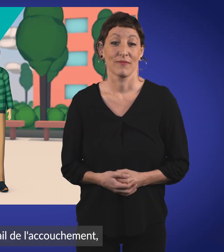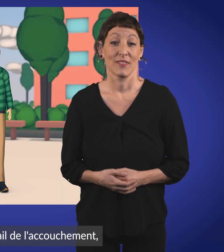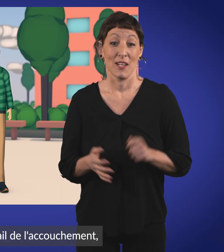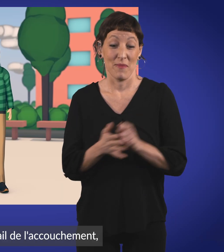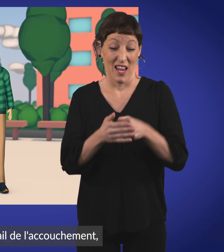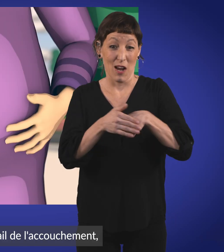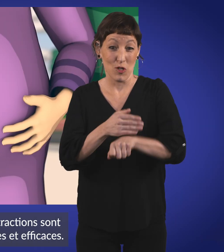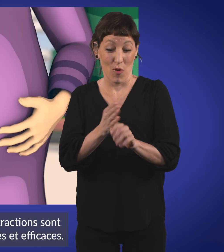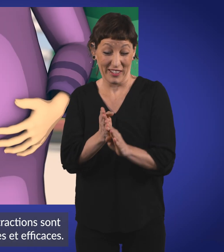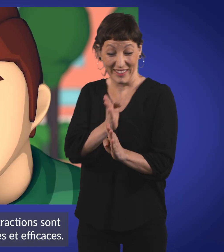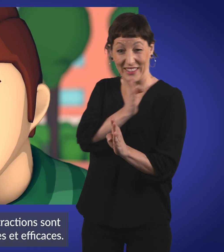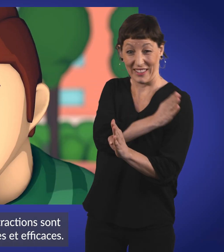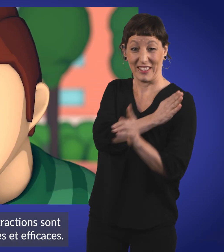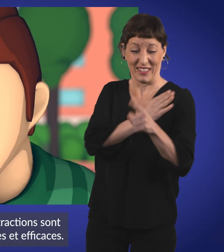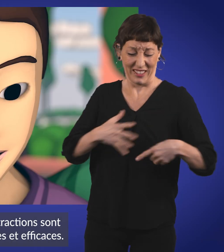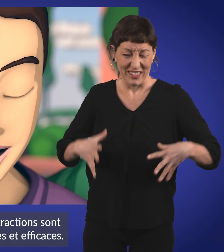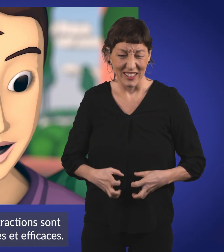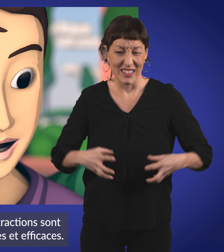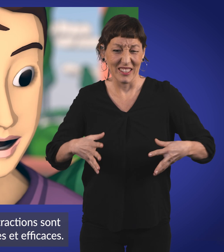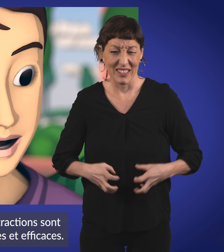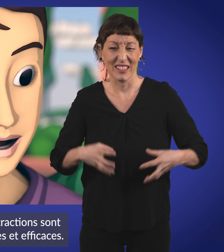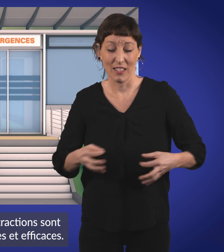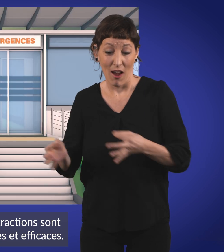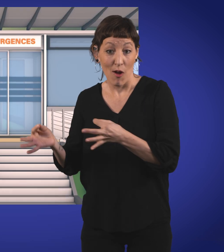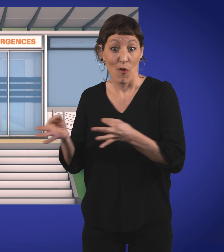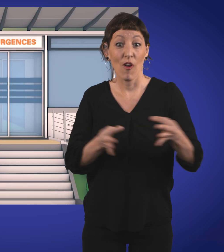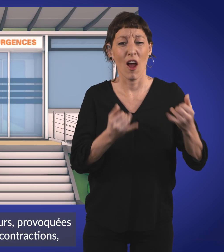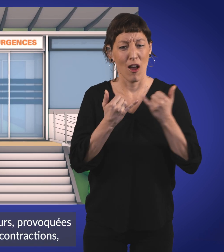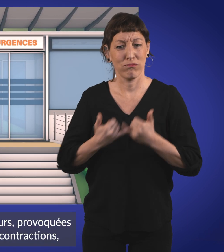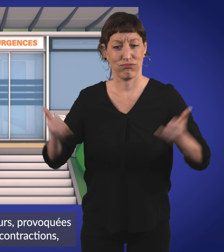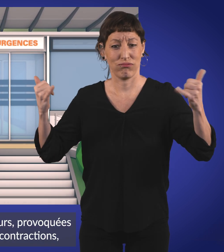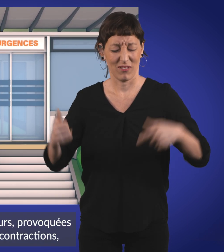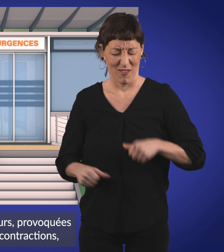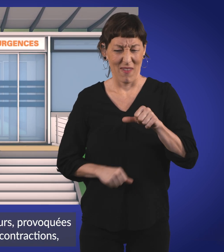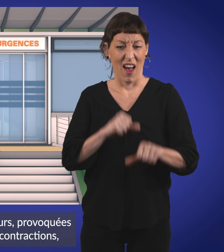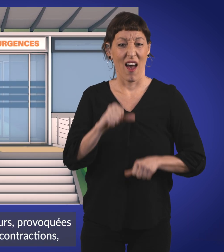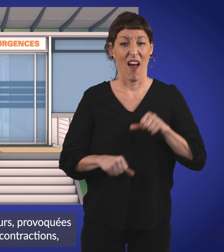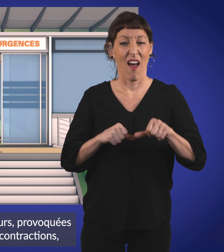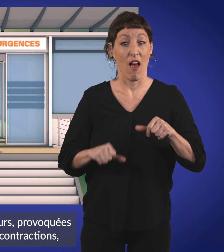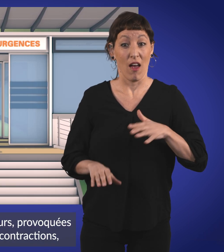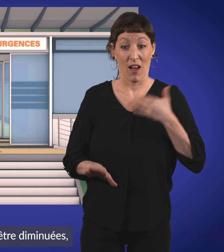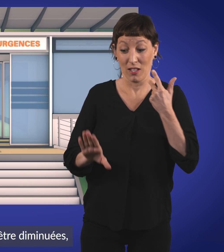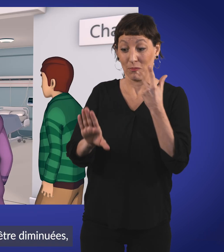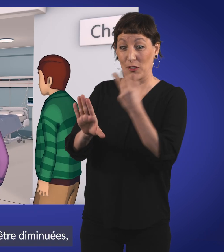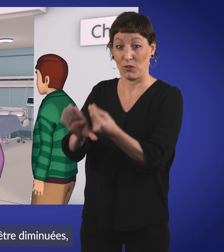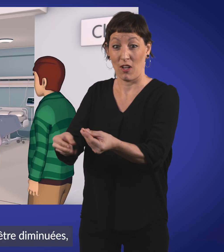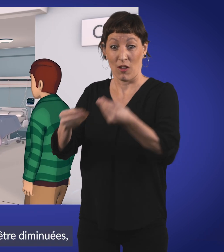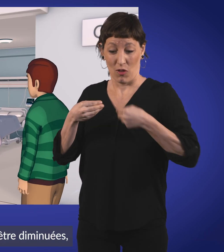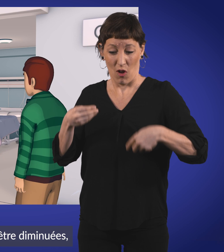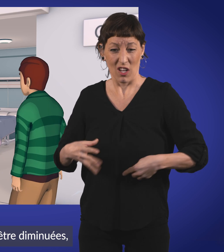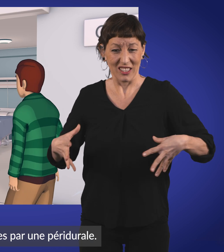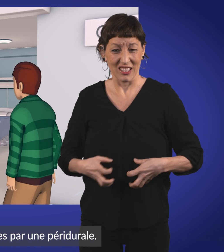Pendant le travail de l'accouchement, les contractions sont régulières et efficaces. Les douleurs provoquées par les contractions peuvent